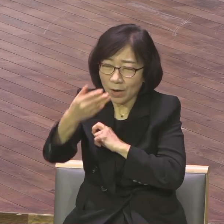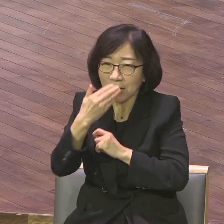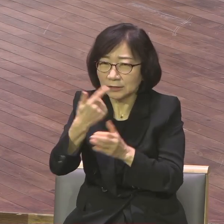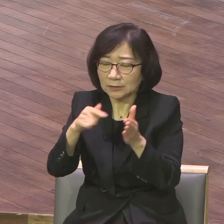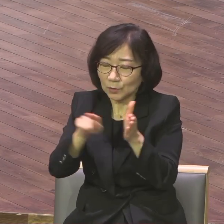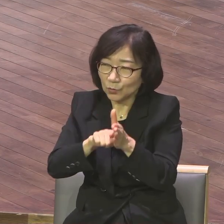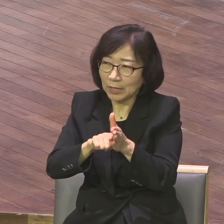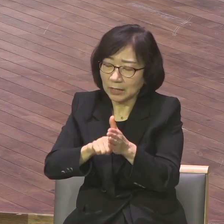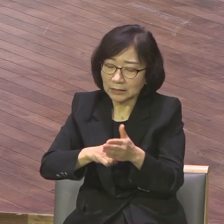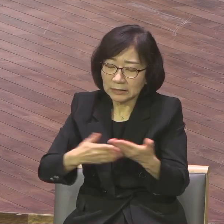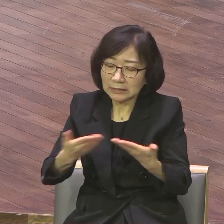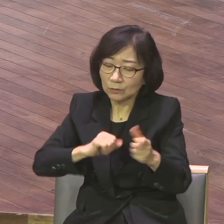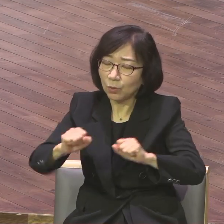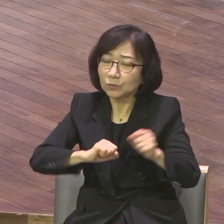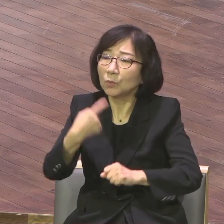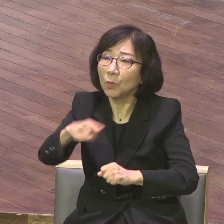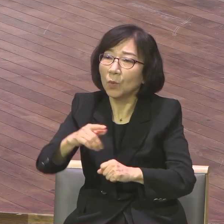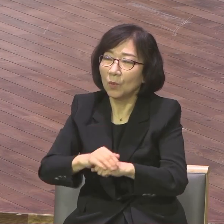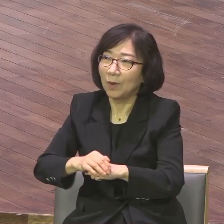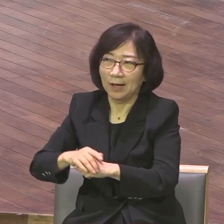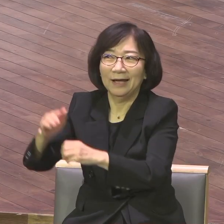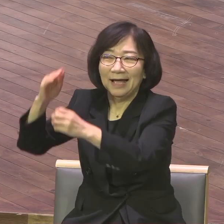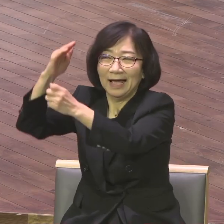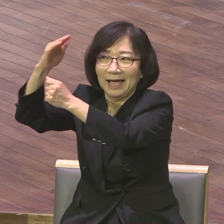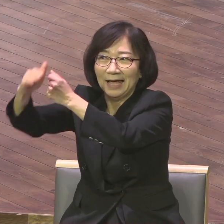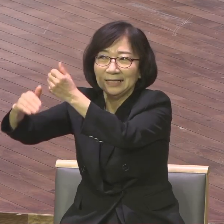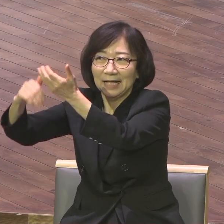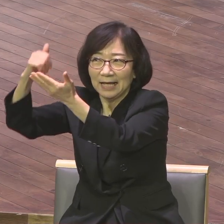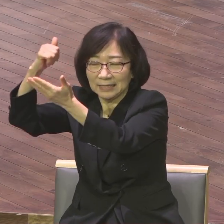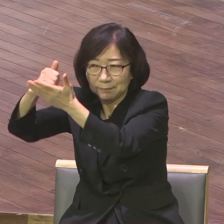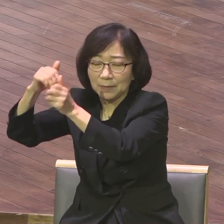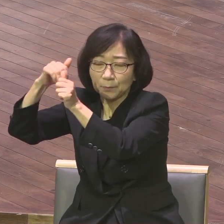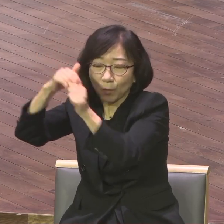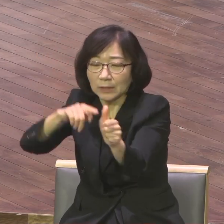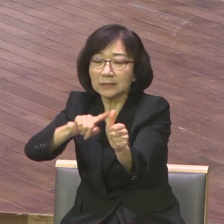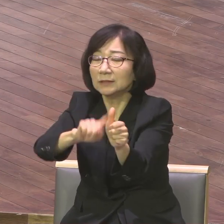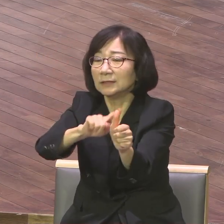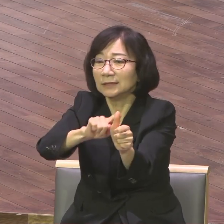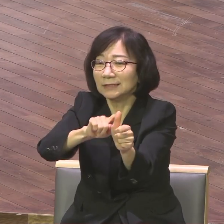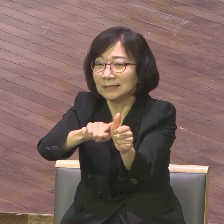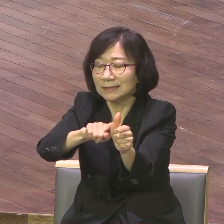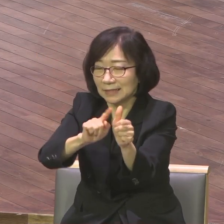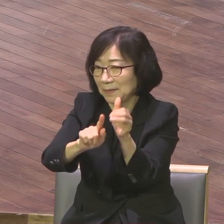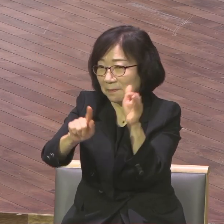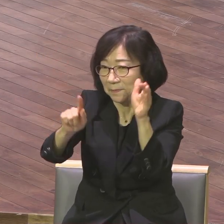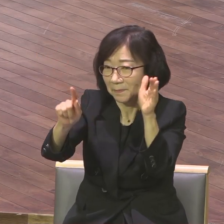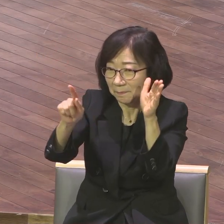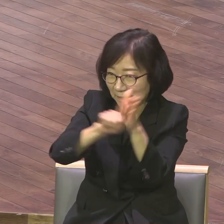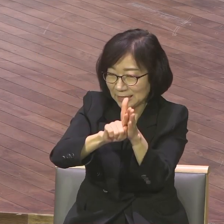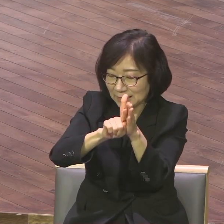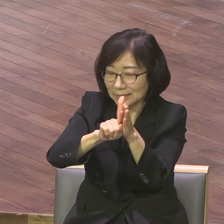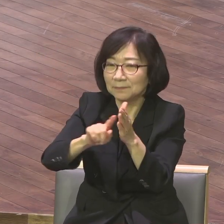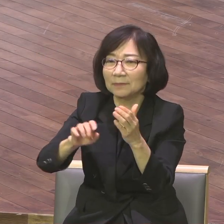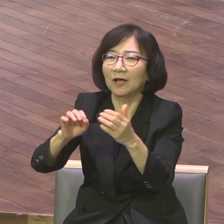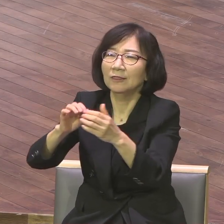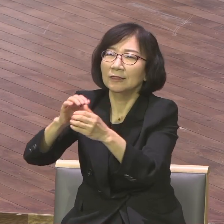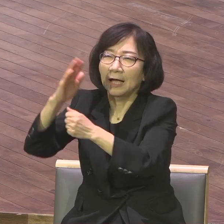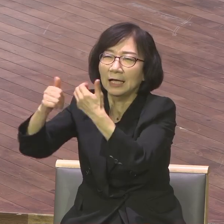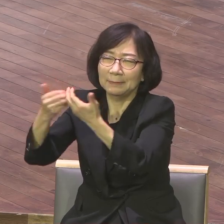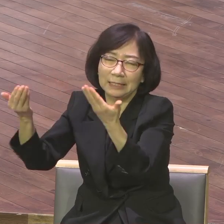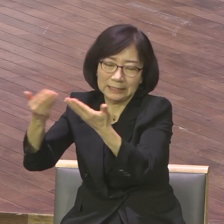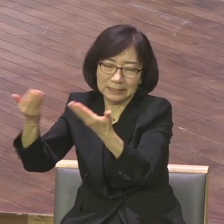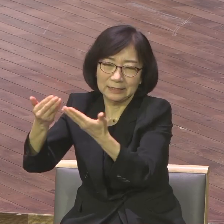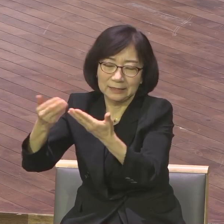하나님이 보내신 일을 믿는 것이 하나님의 일이다. 하나님의 일이 뭐냐? 예수를 믿는